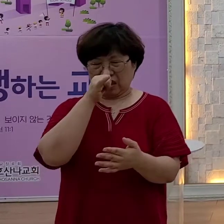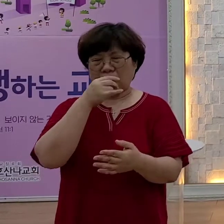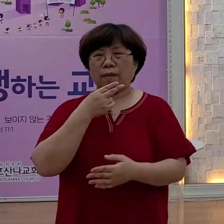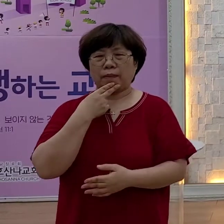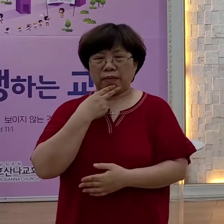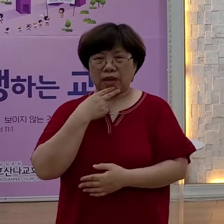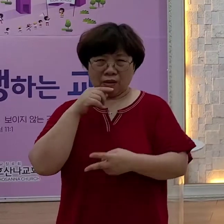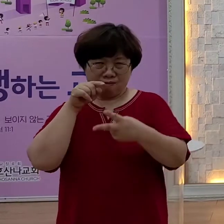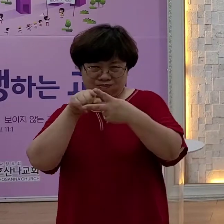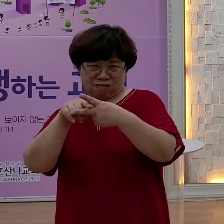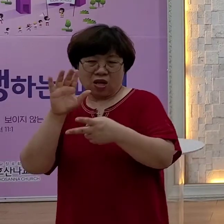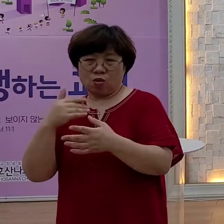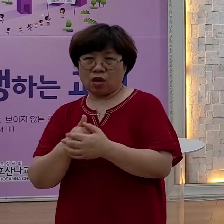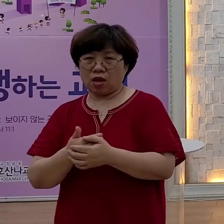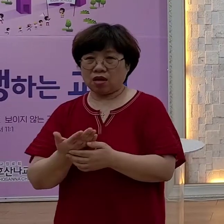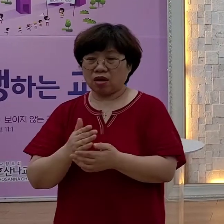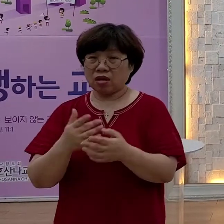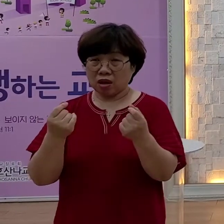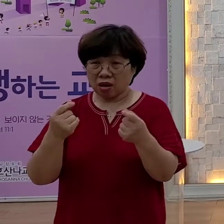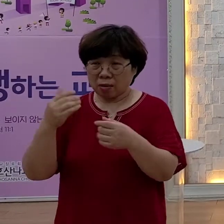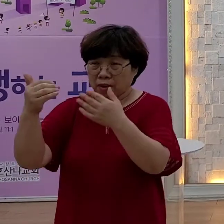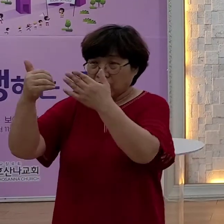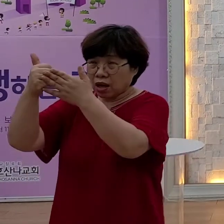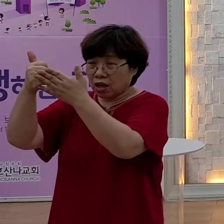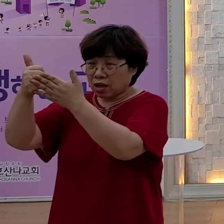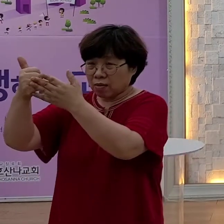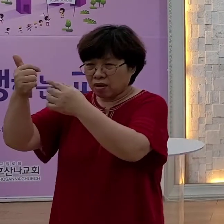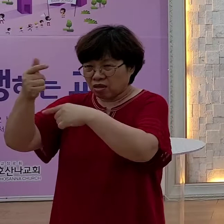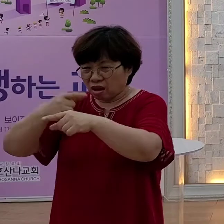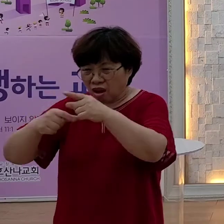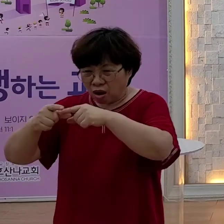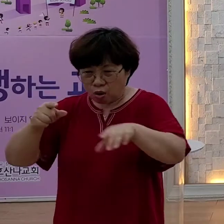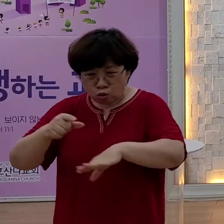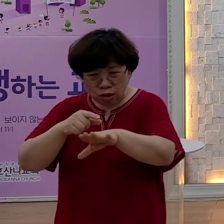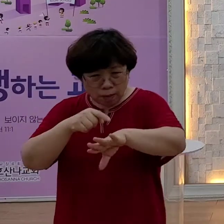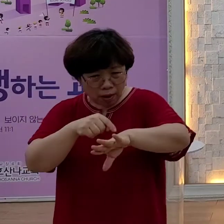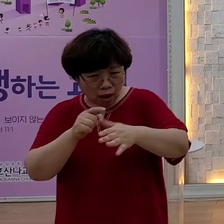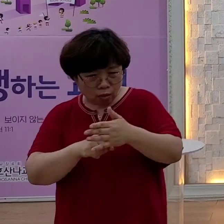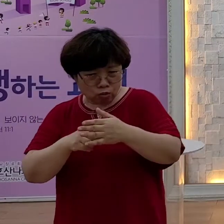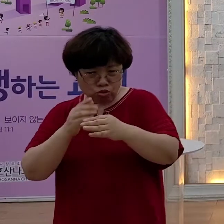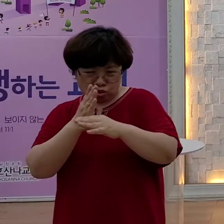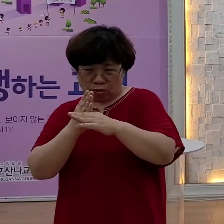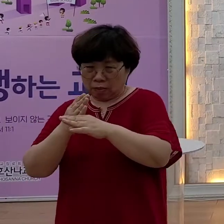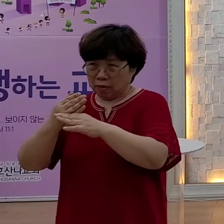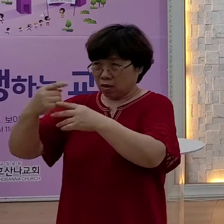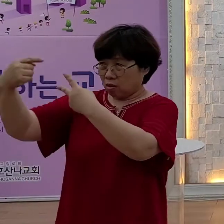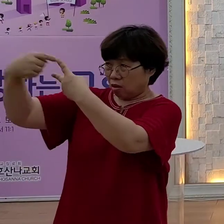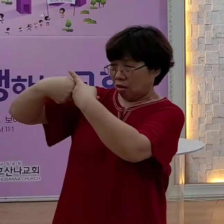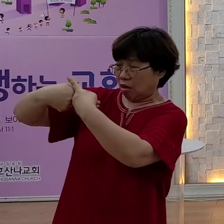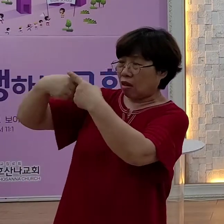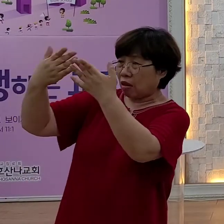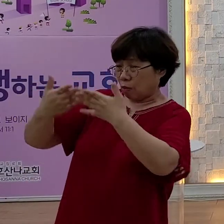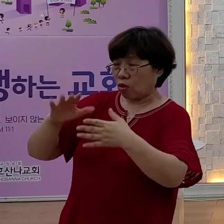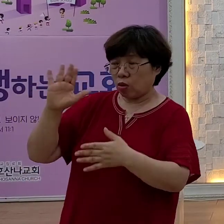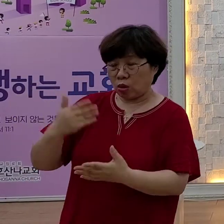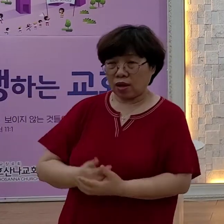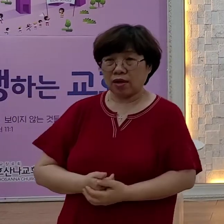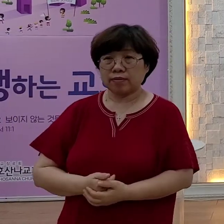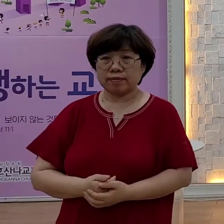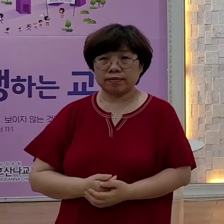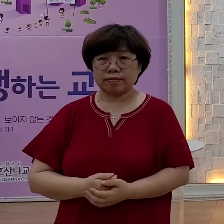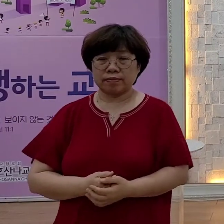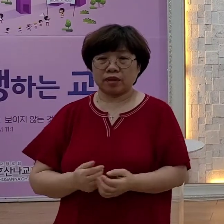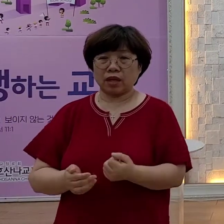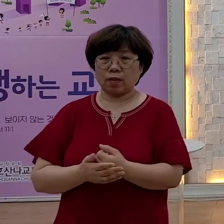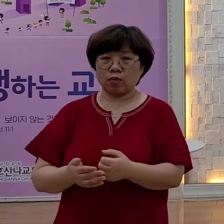하나님은 더 우리의 마음의 중심을 잘 아시겠죠. 이 가까이 하여라는 이 말이 위치상도 가까이 앞에 앞자리에